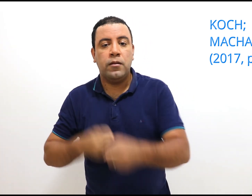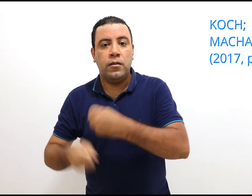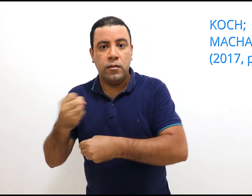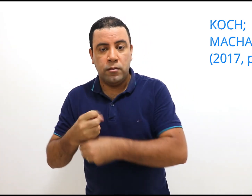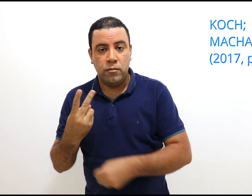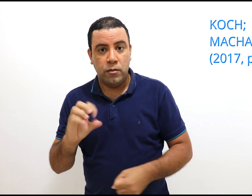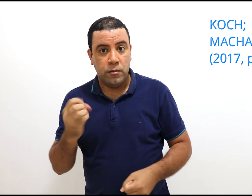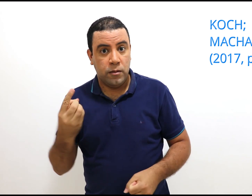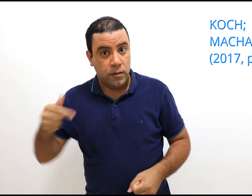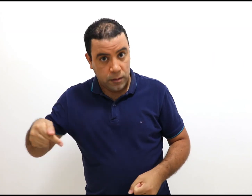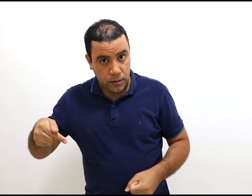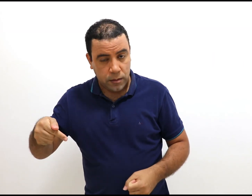275.